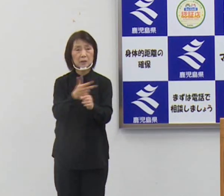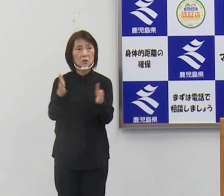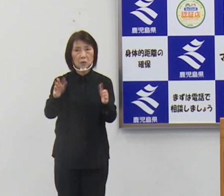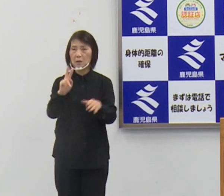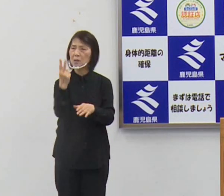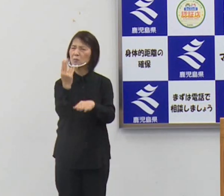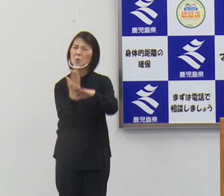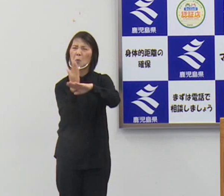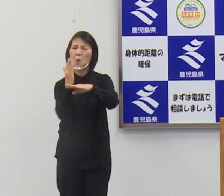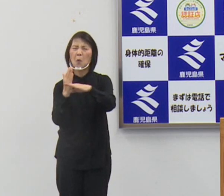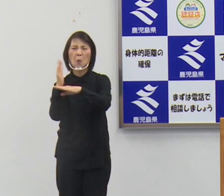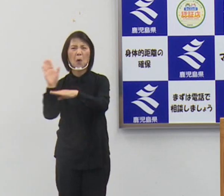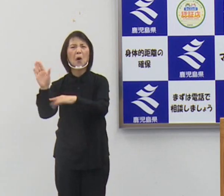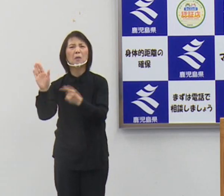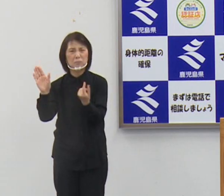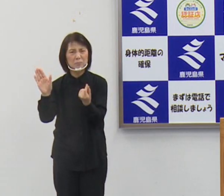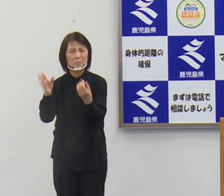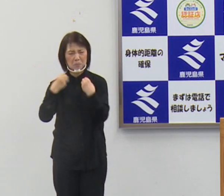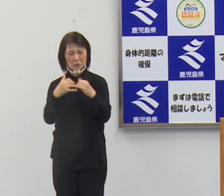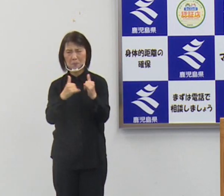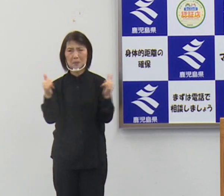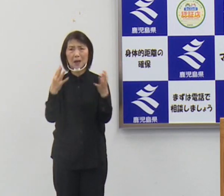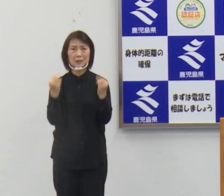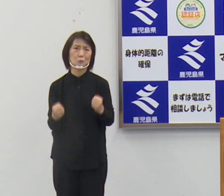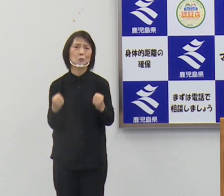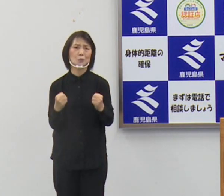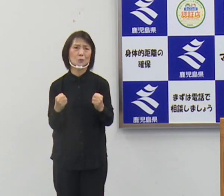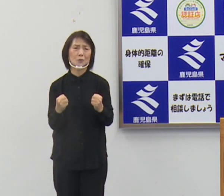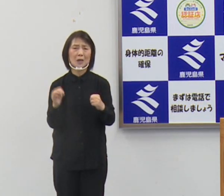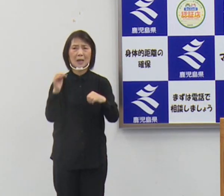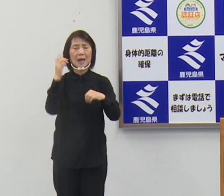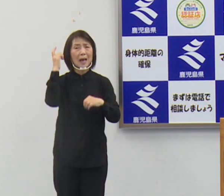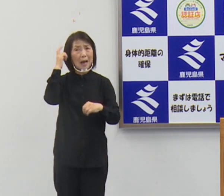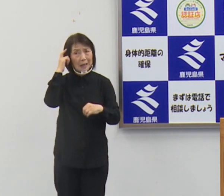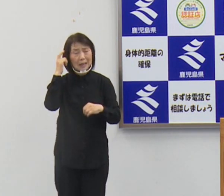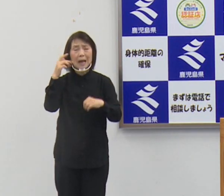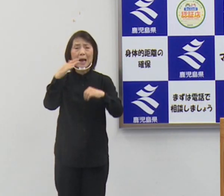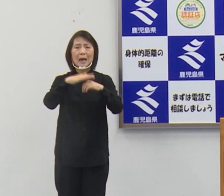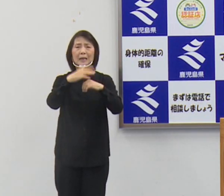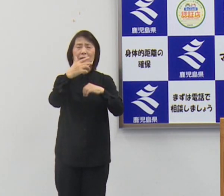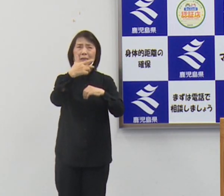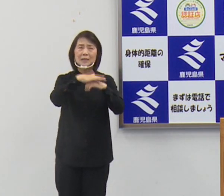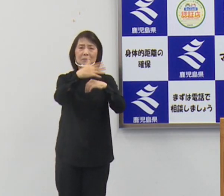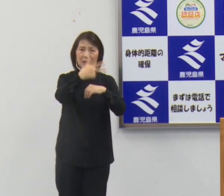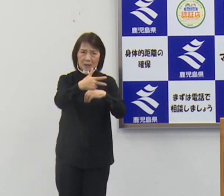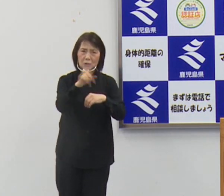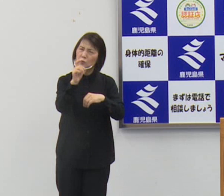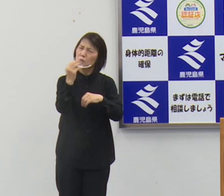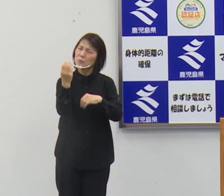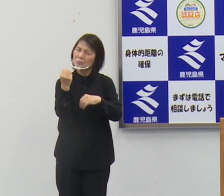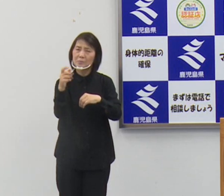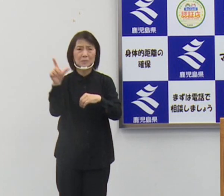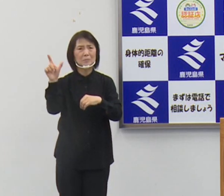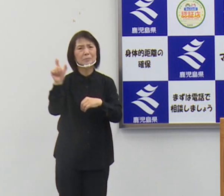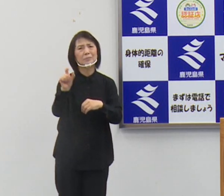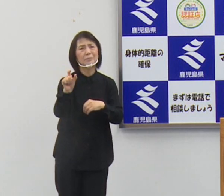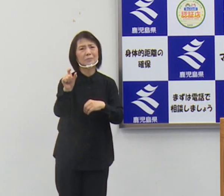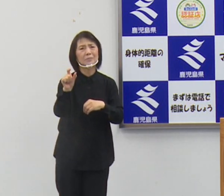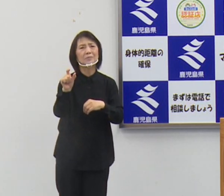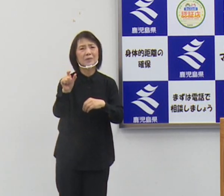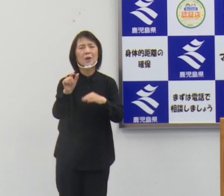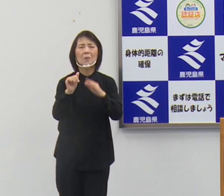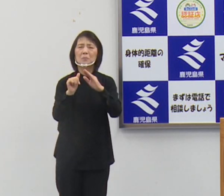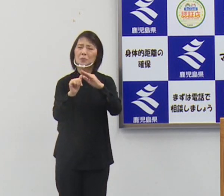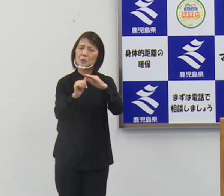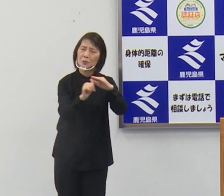200人超える感染者が出ておりますが、霧島、姶良はもう10人台とか20人とかということでだいぶ落ち